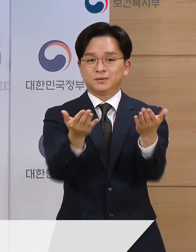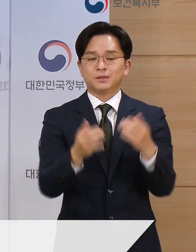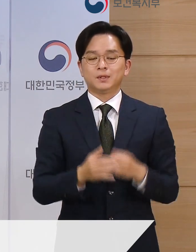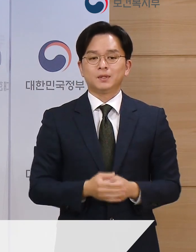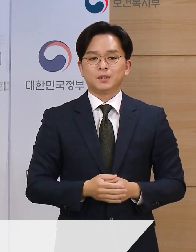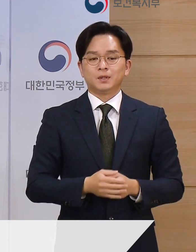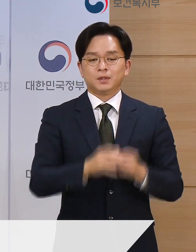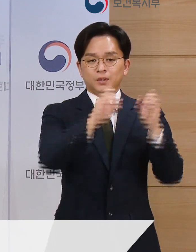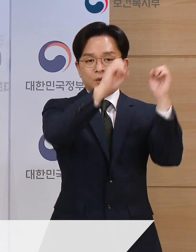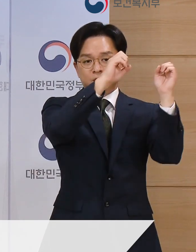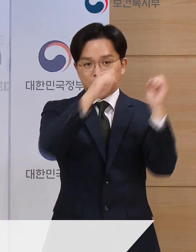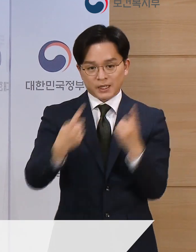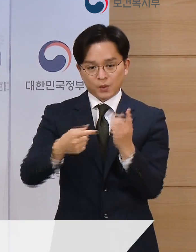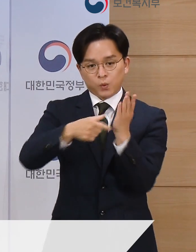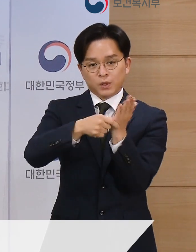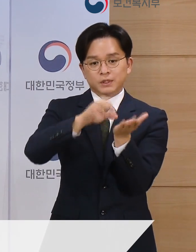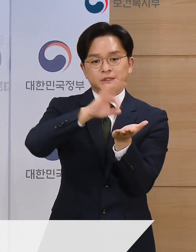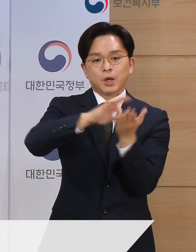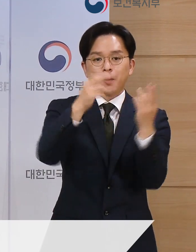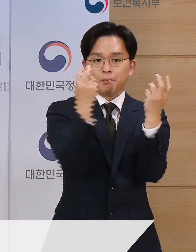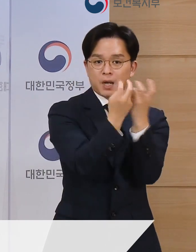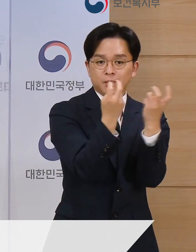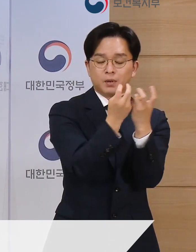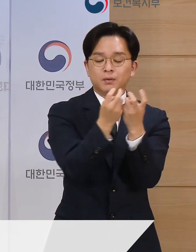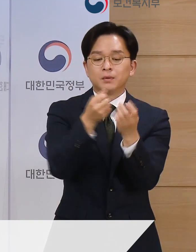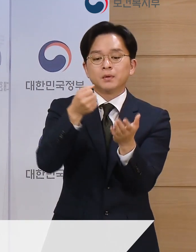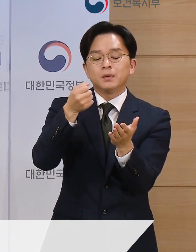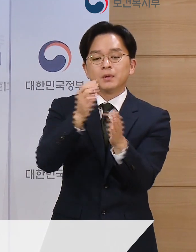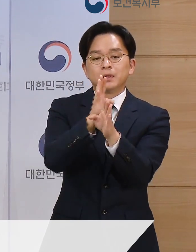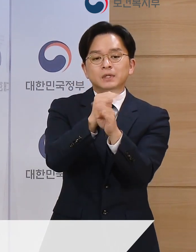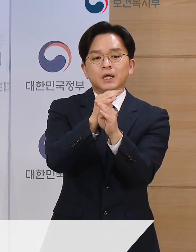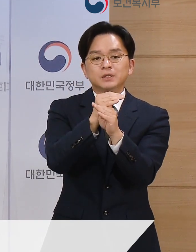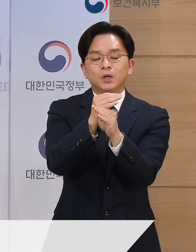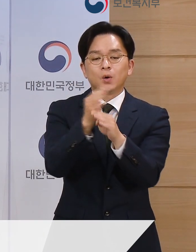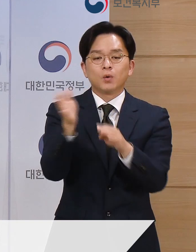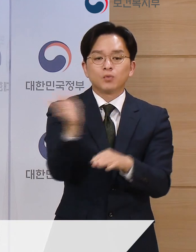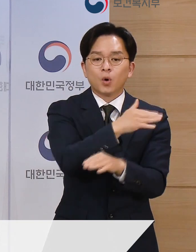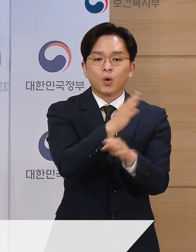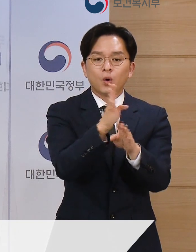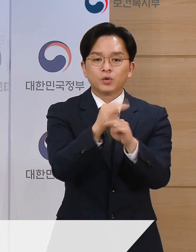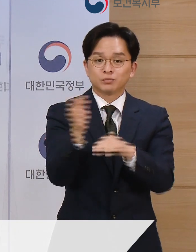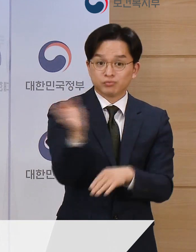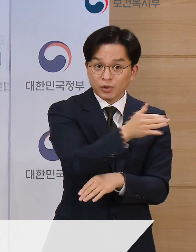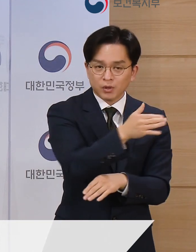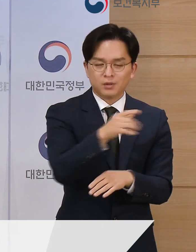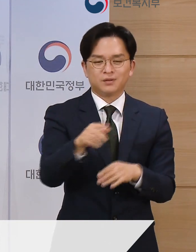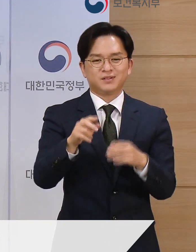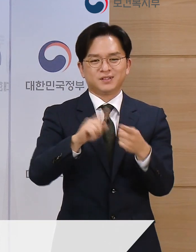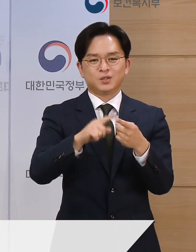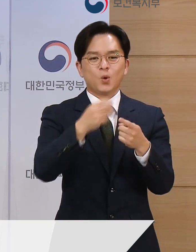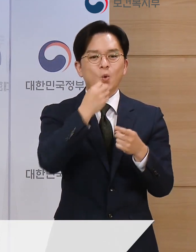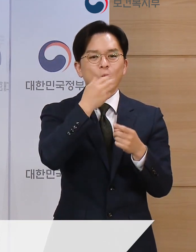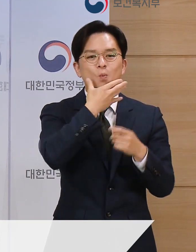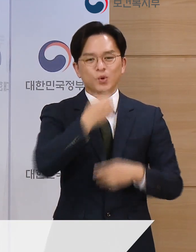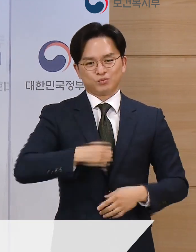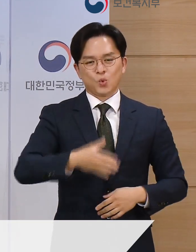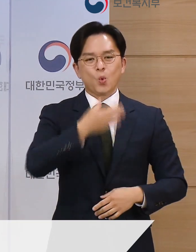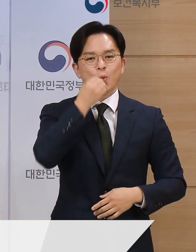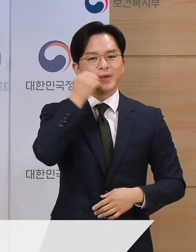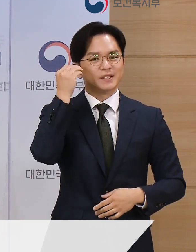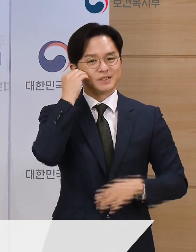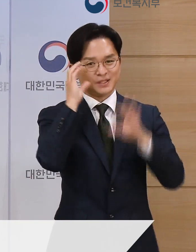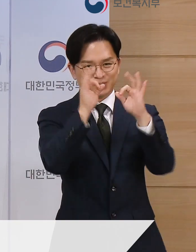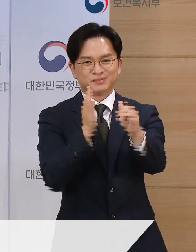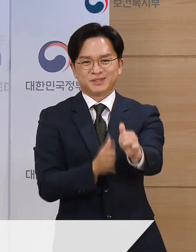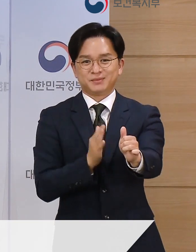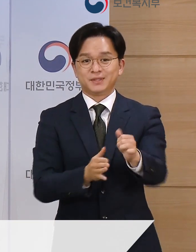소비 할인권의 사용 방법과 시행 시기에 대한 자세한 내용은 보도자료를 참고하여 주시기 바랍니다.